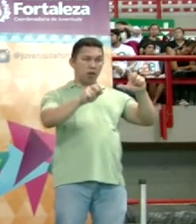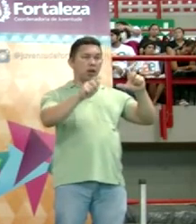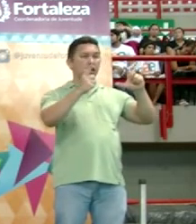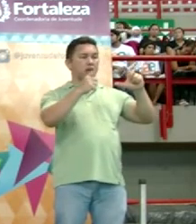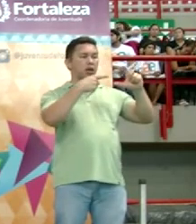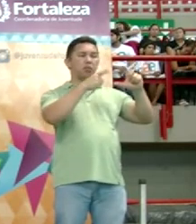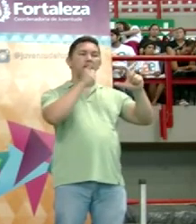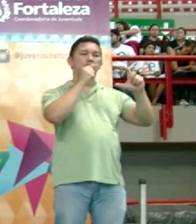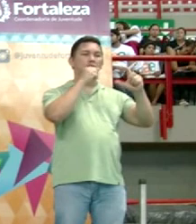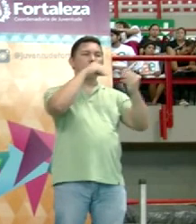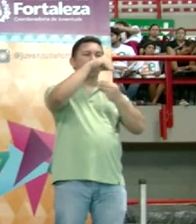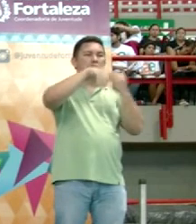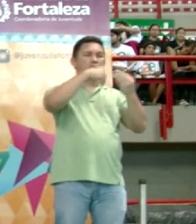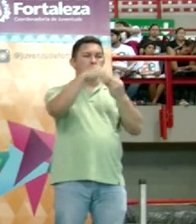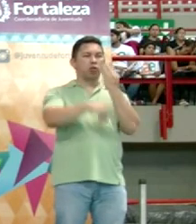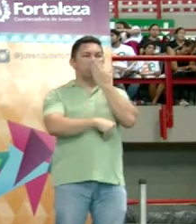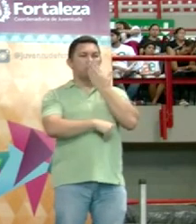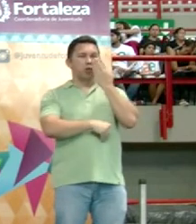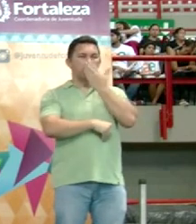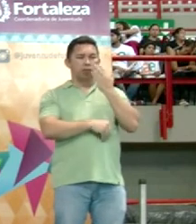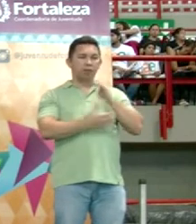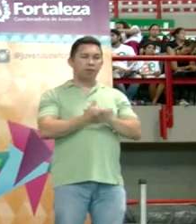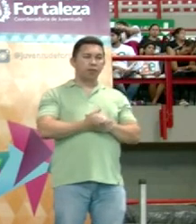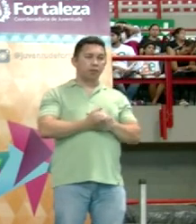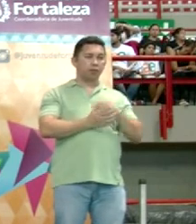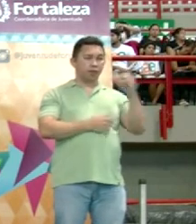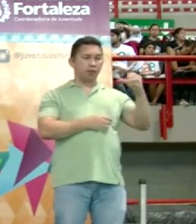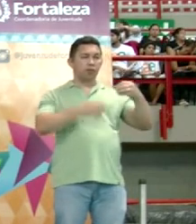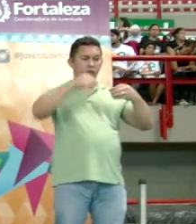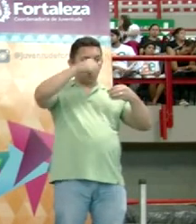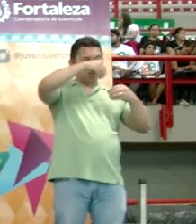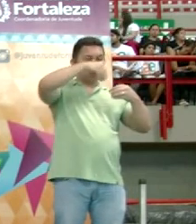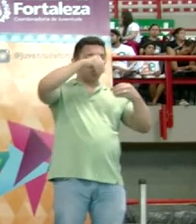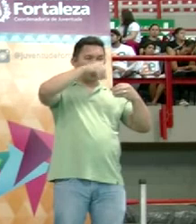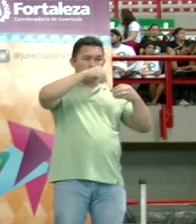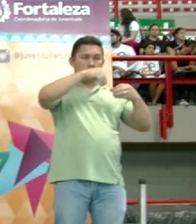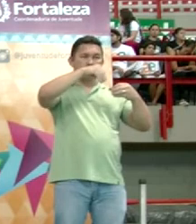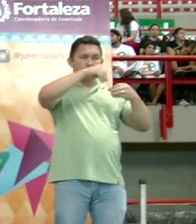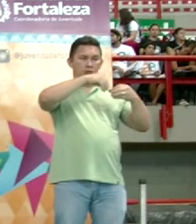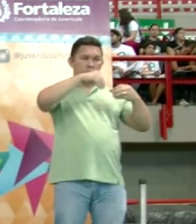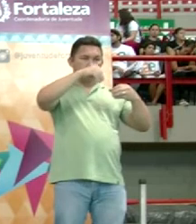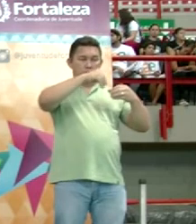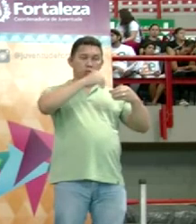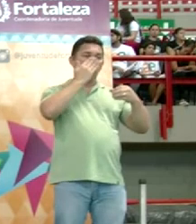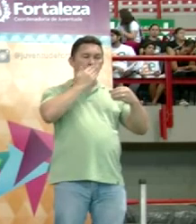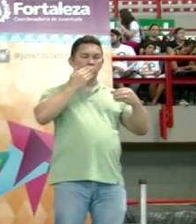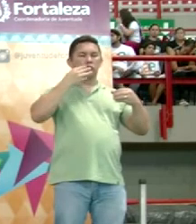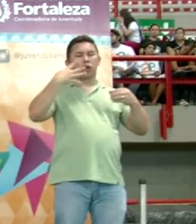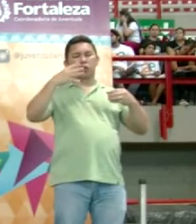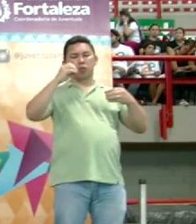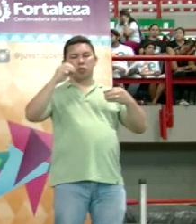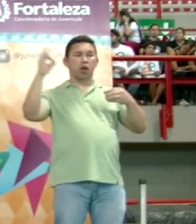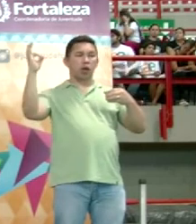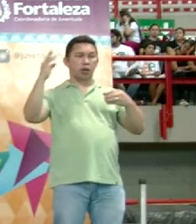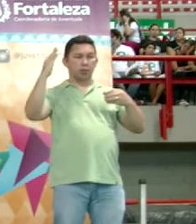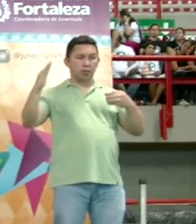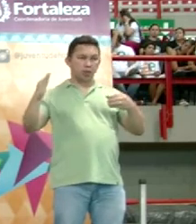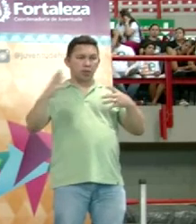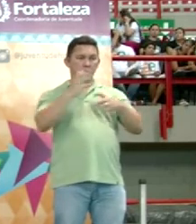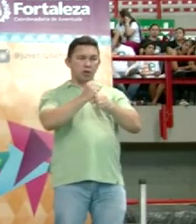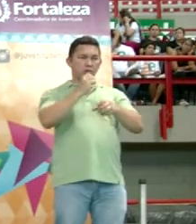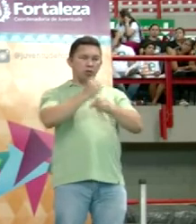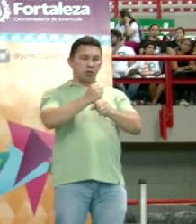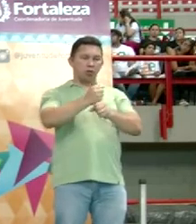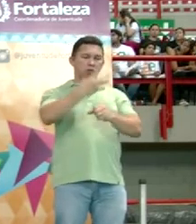açúcar. 250 gramas, água com açúcar. O soluto, que é o açúcar, é 40%. Então a primeira coisa que eu vou fazer,